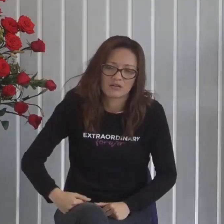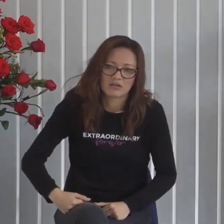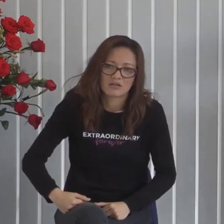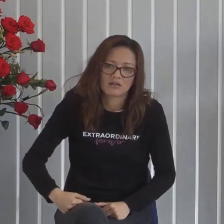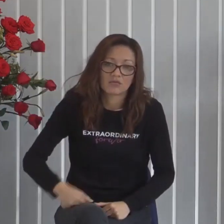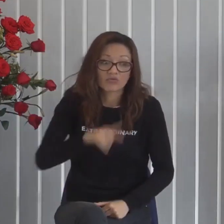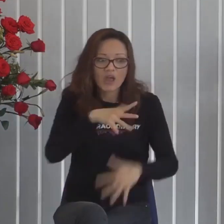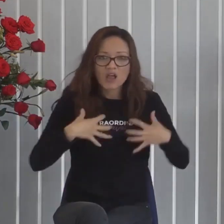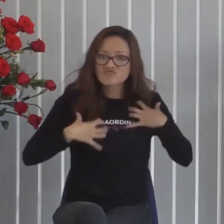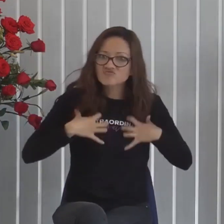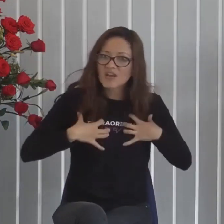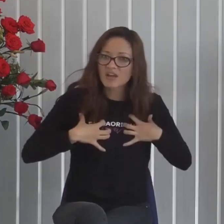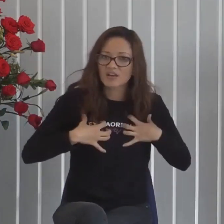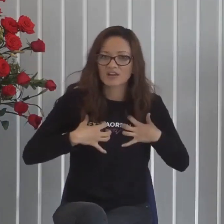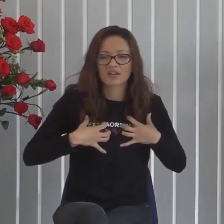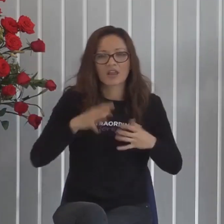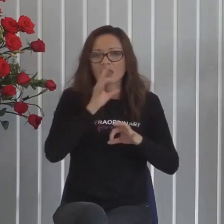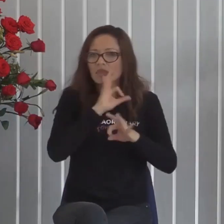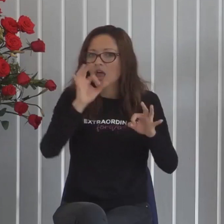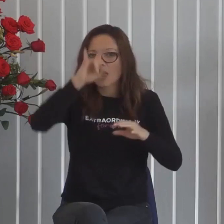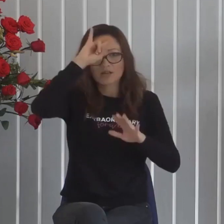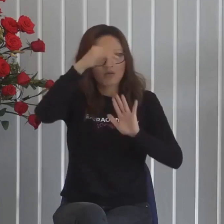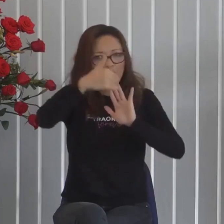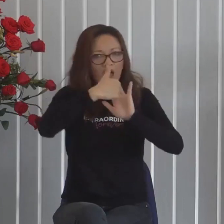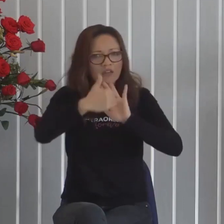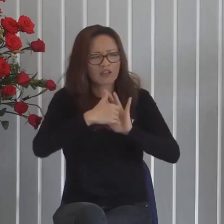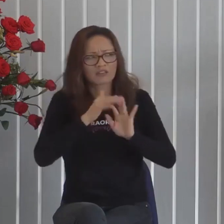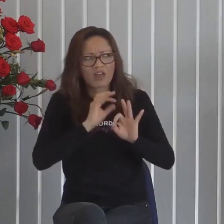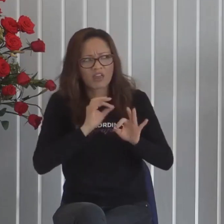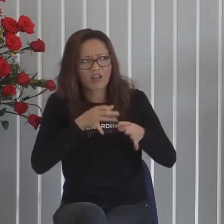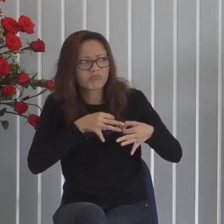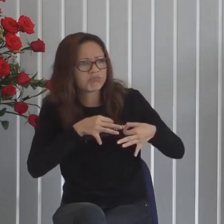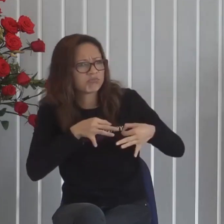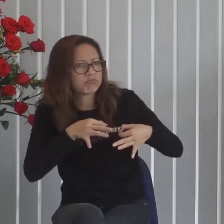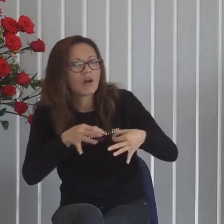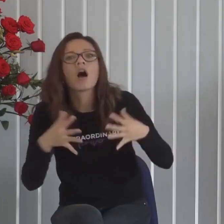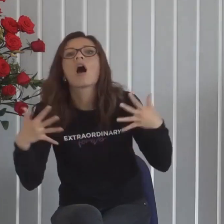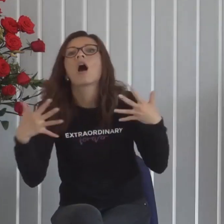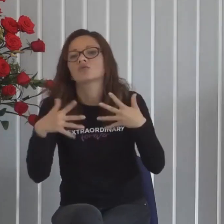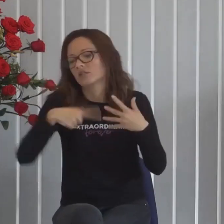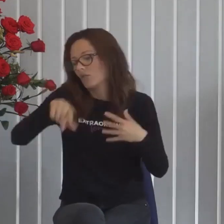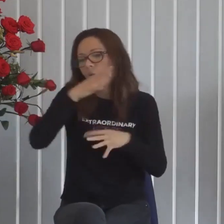Más bien asústese cuando no esté atacando, porque entonces no es la iglesia.